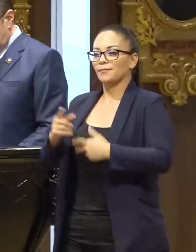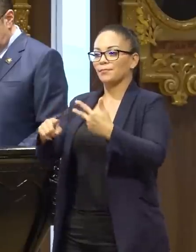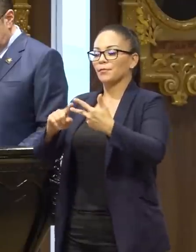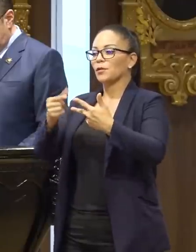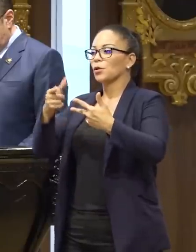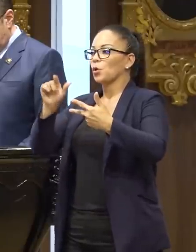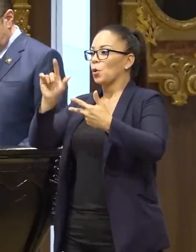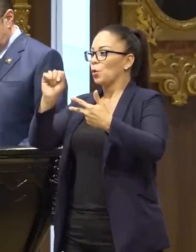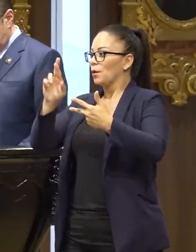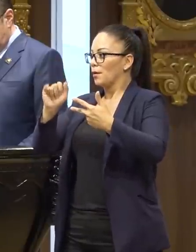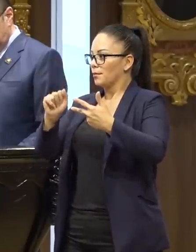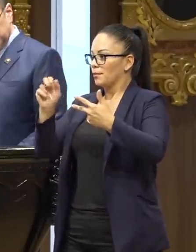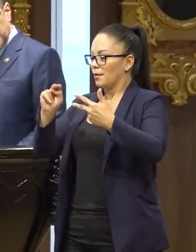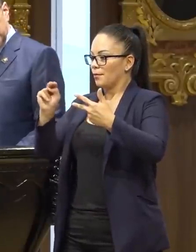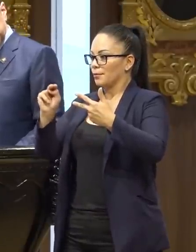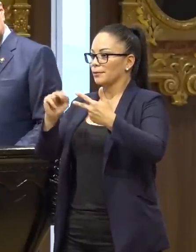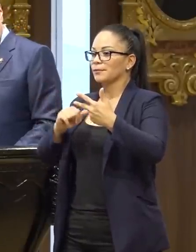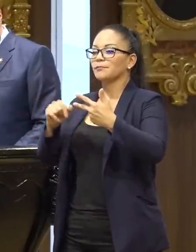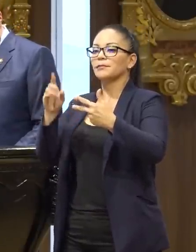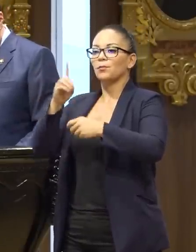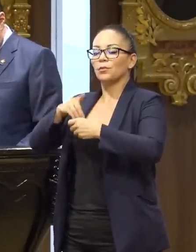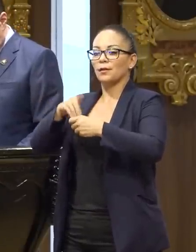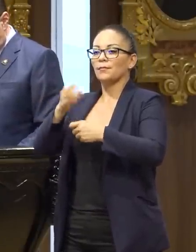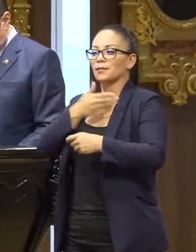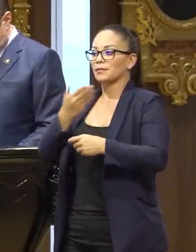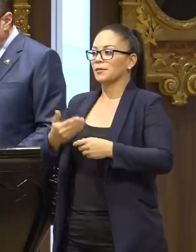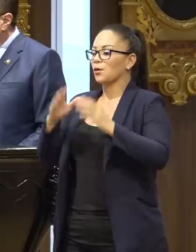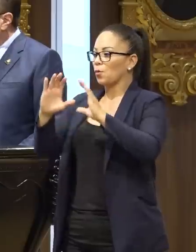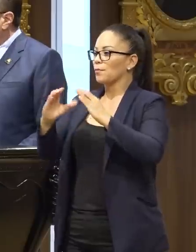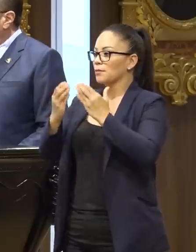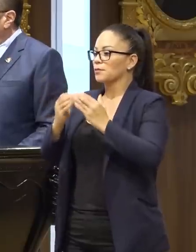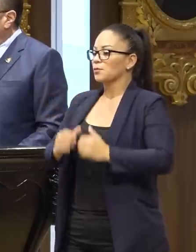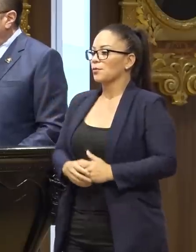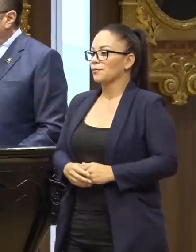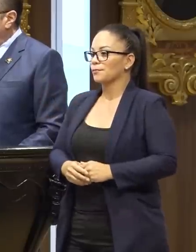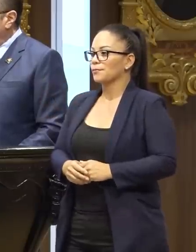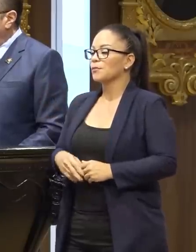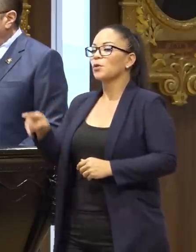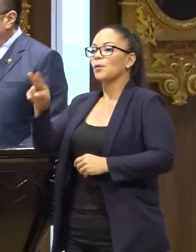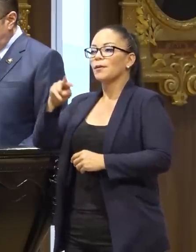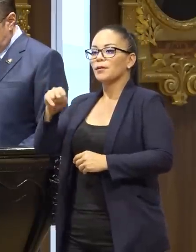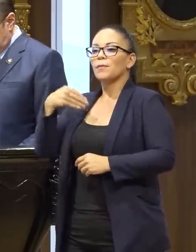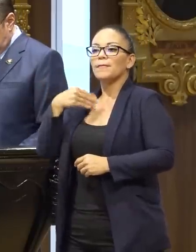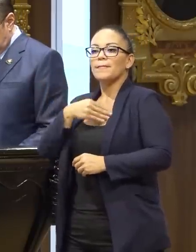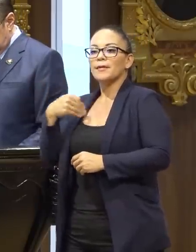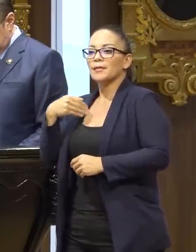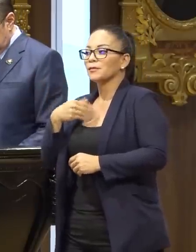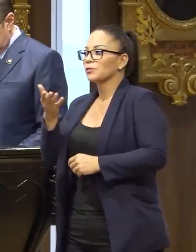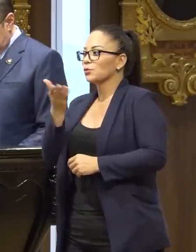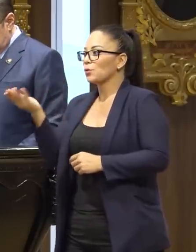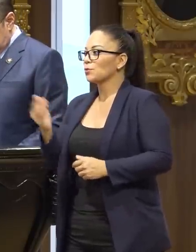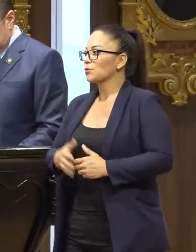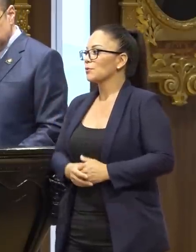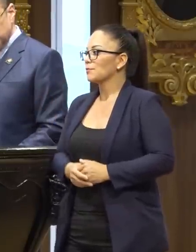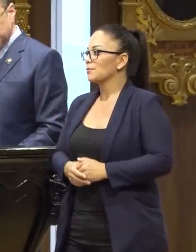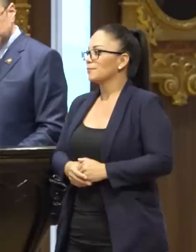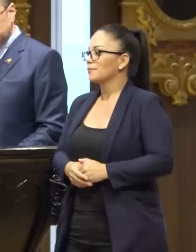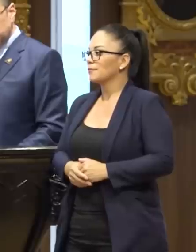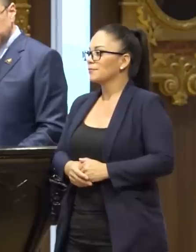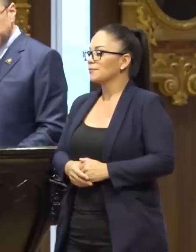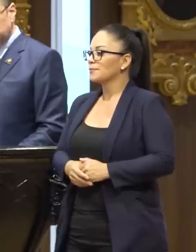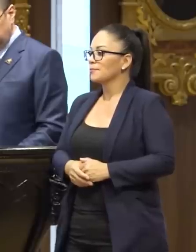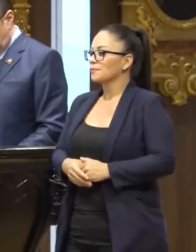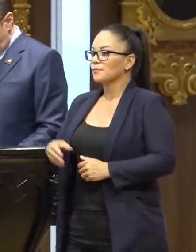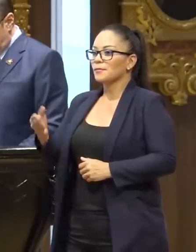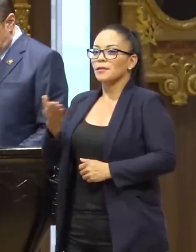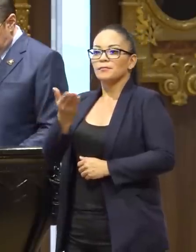Doña Gloria Navas Montero, diputada y presidente de esta comisión, colegas ministros y ministras, señoras y